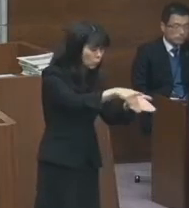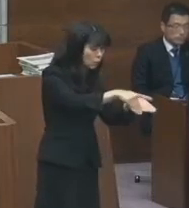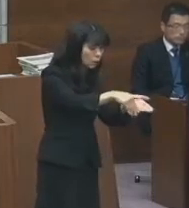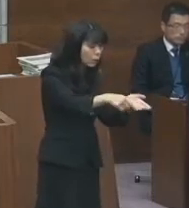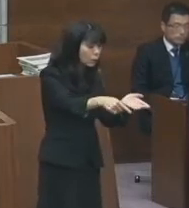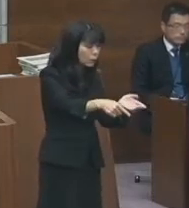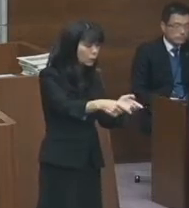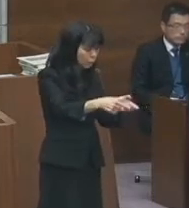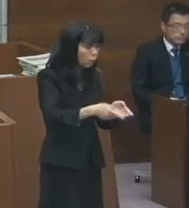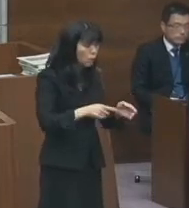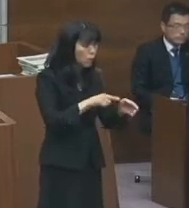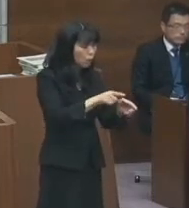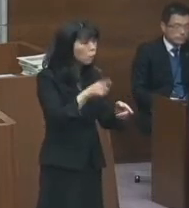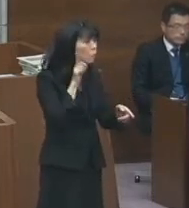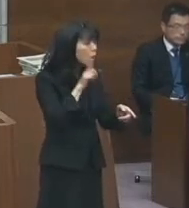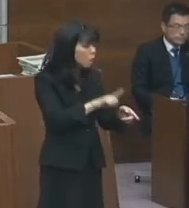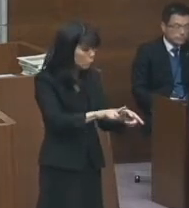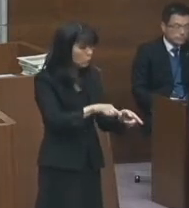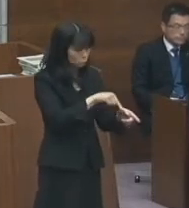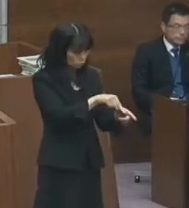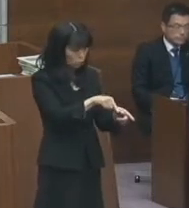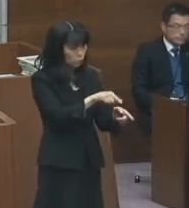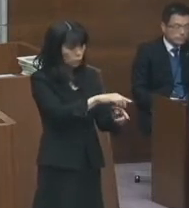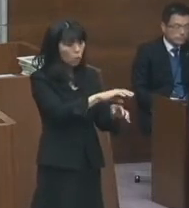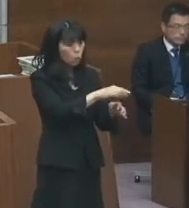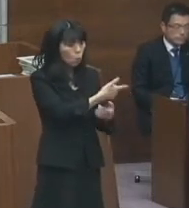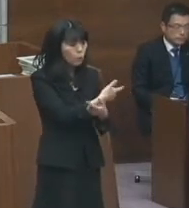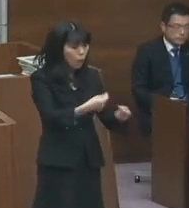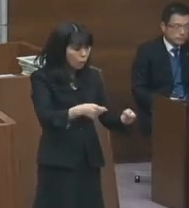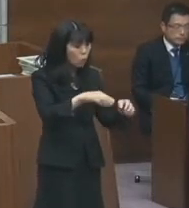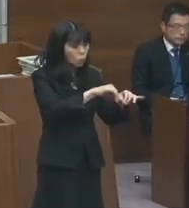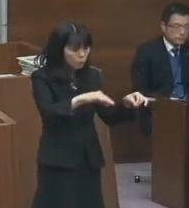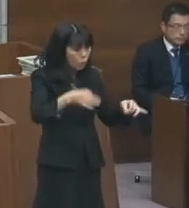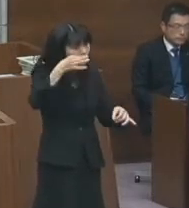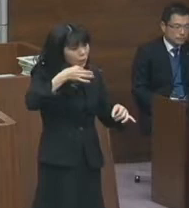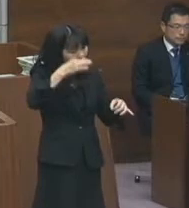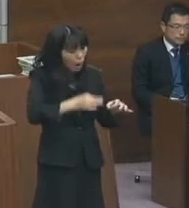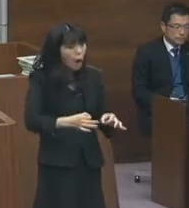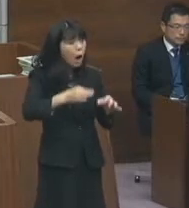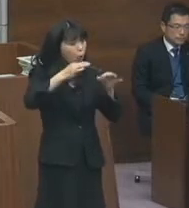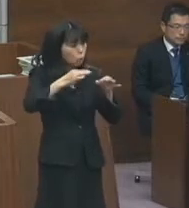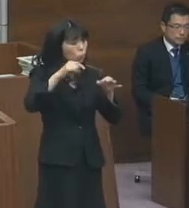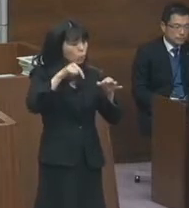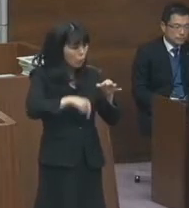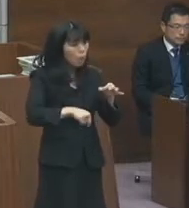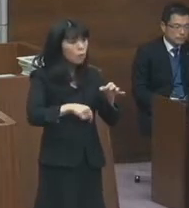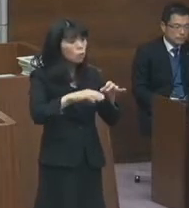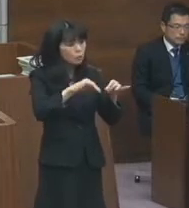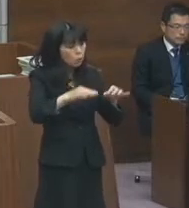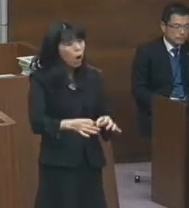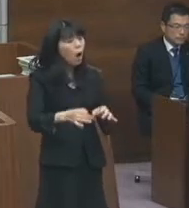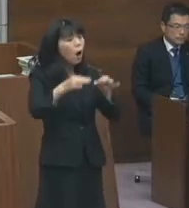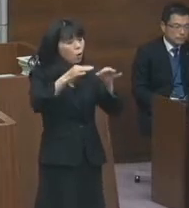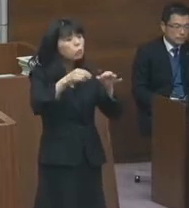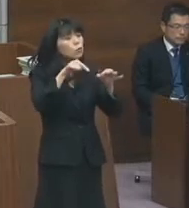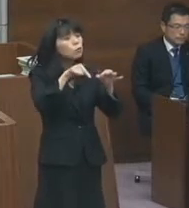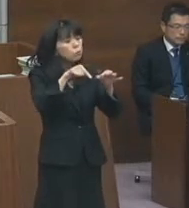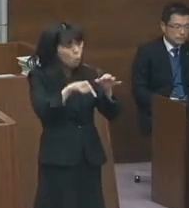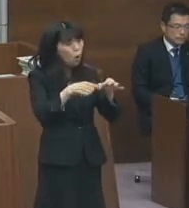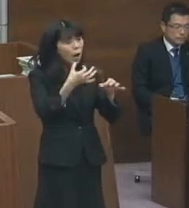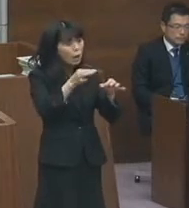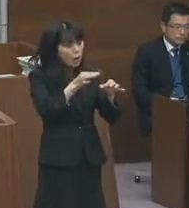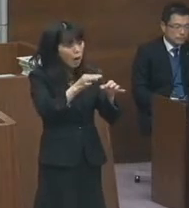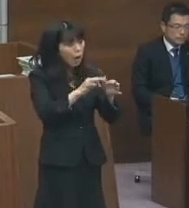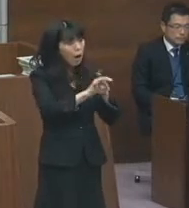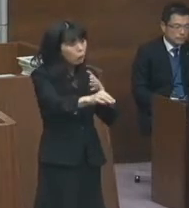され、それぞれの土地の価値が上がることになる場合、その価値の増加分も価格に反映させよう